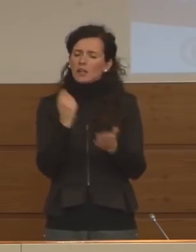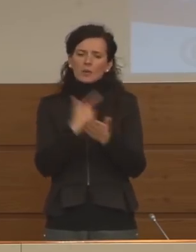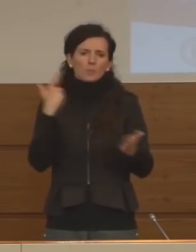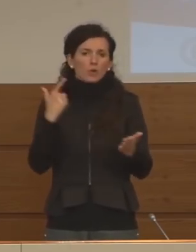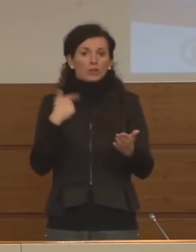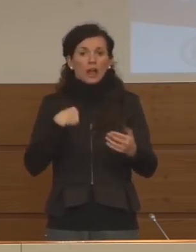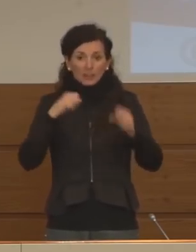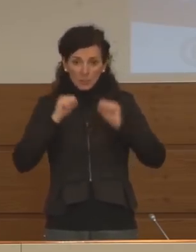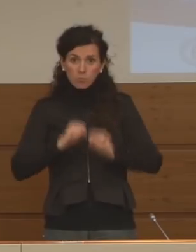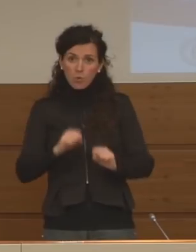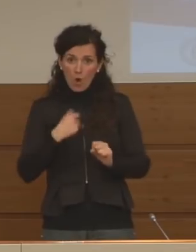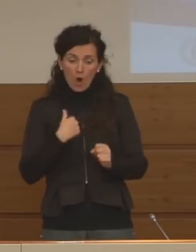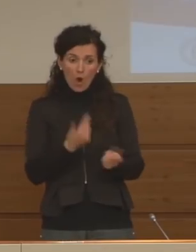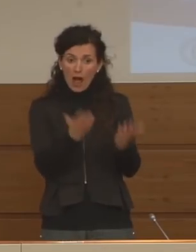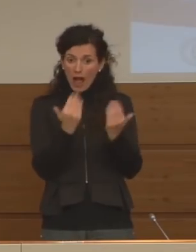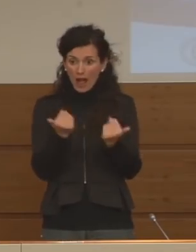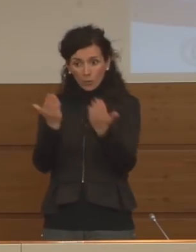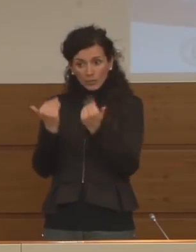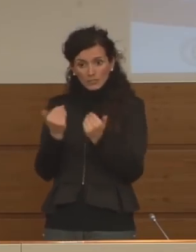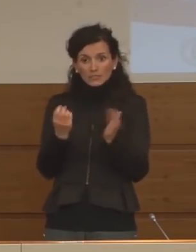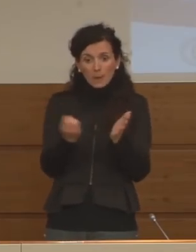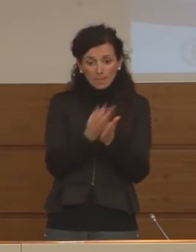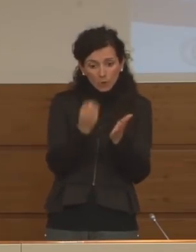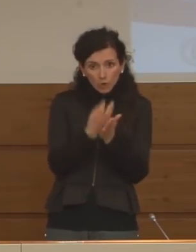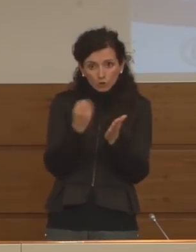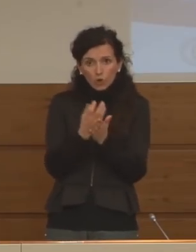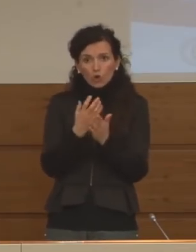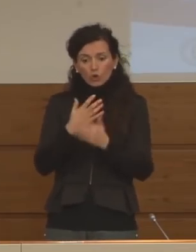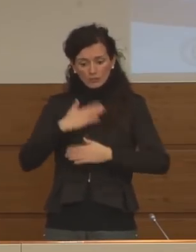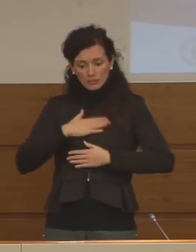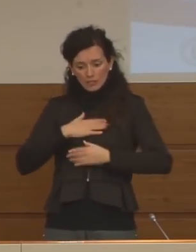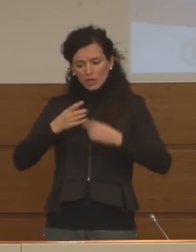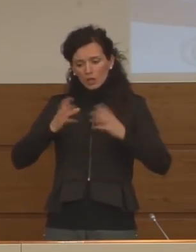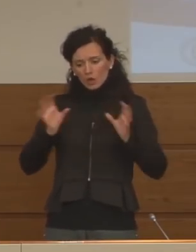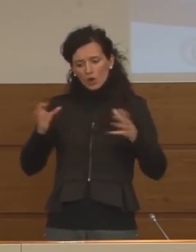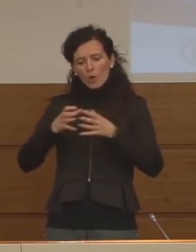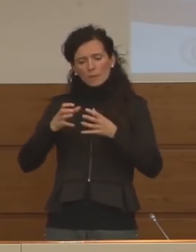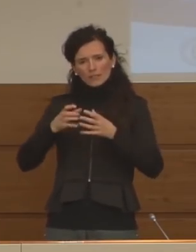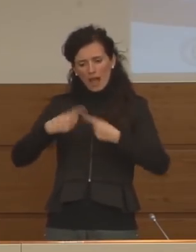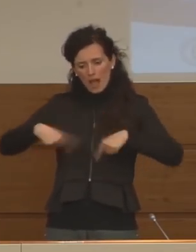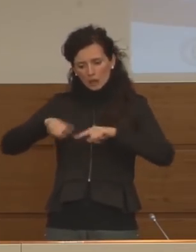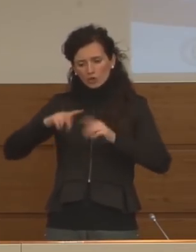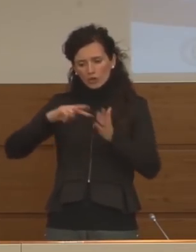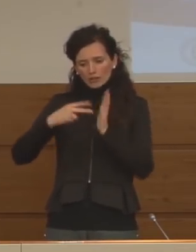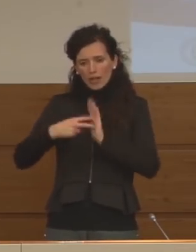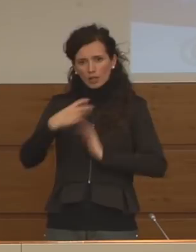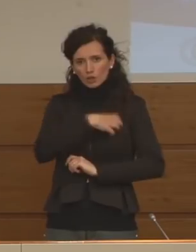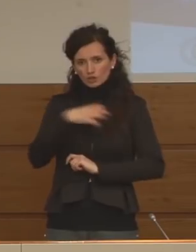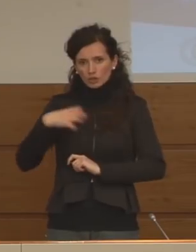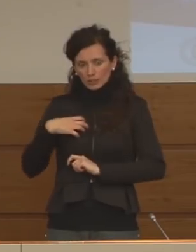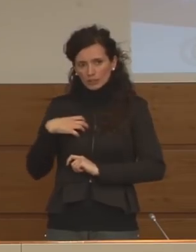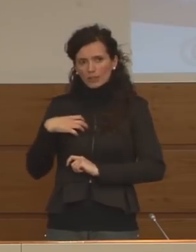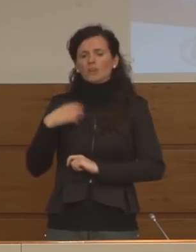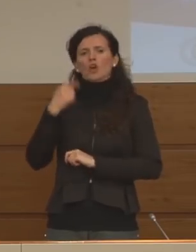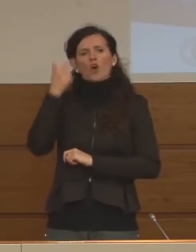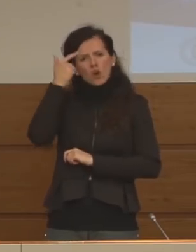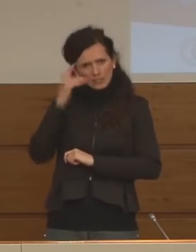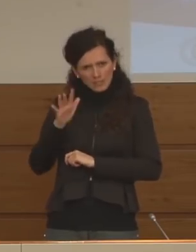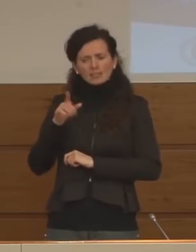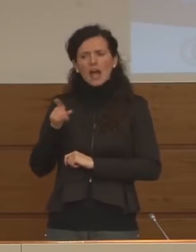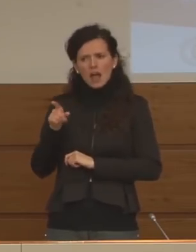acquistare prodotti che il nostro comitato tecnico scientifico dove si siedono